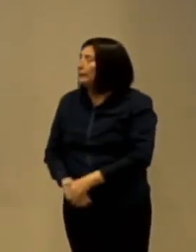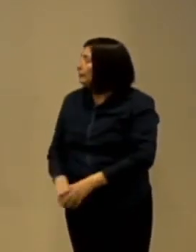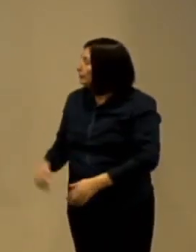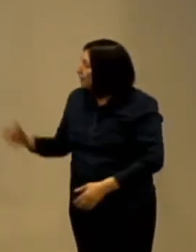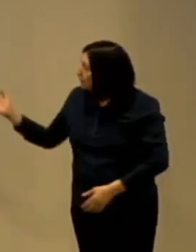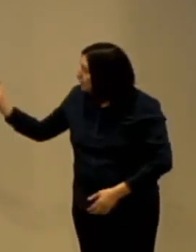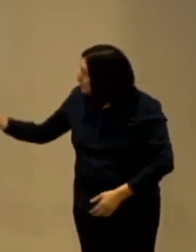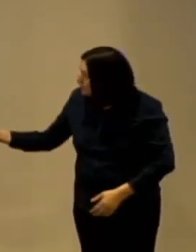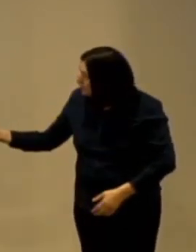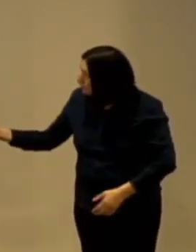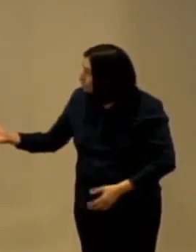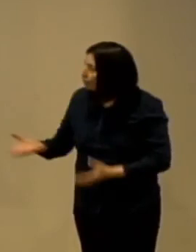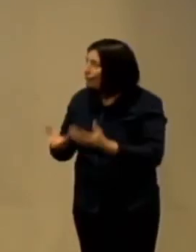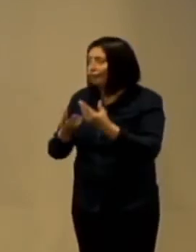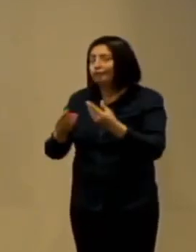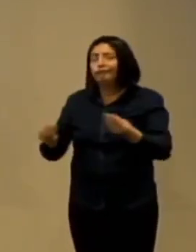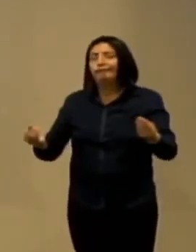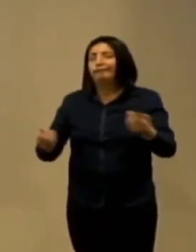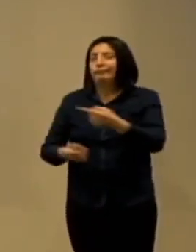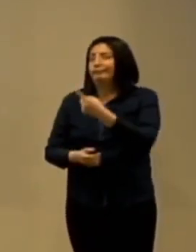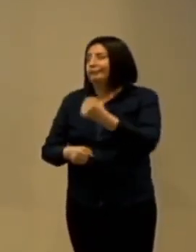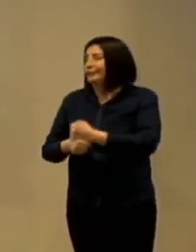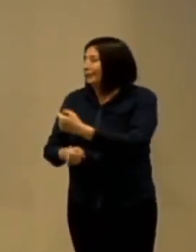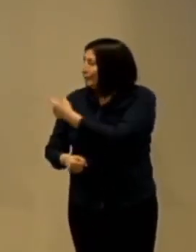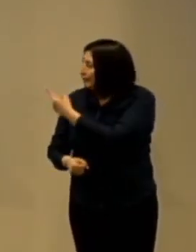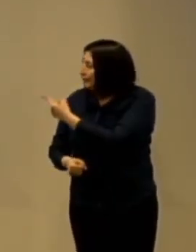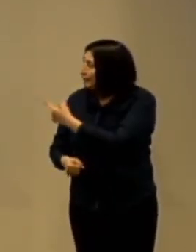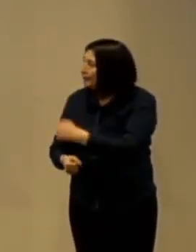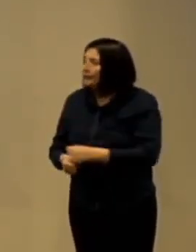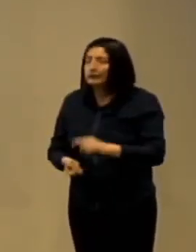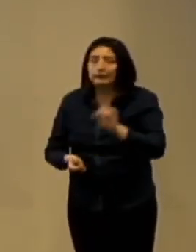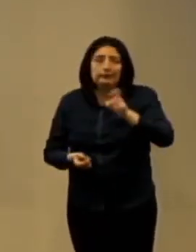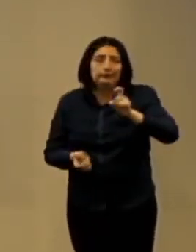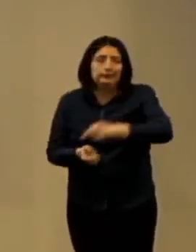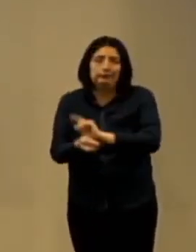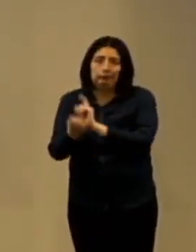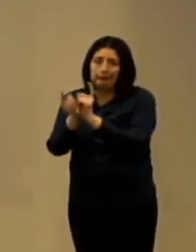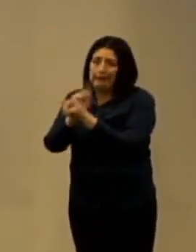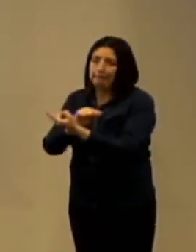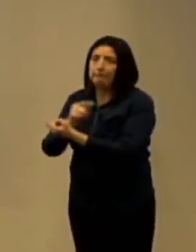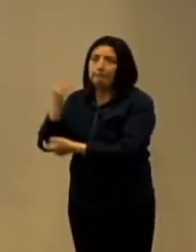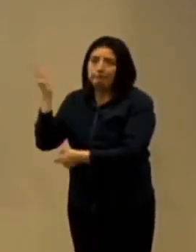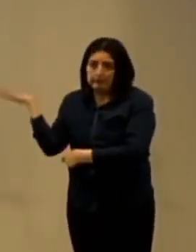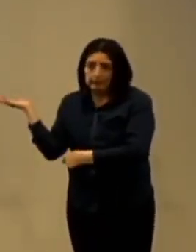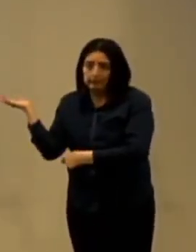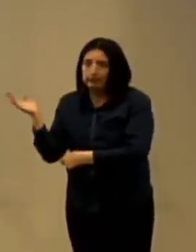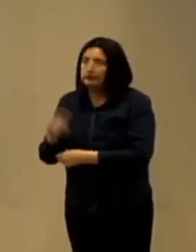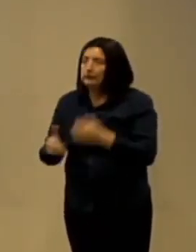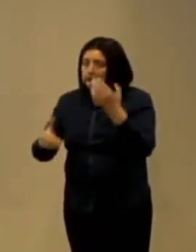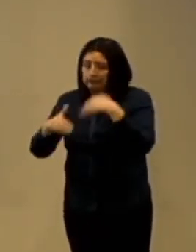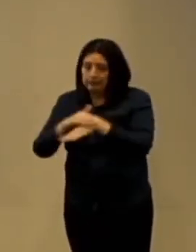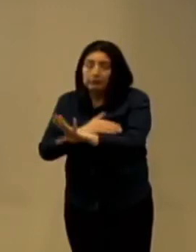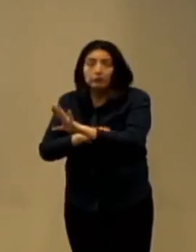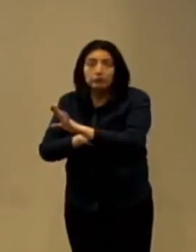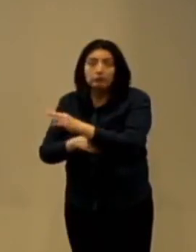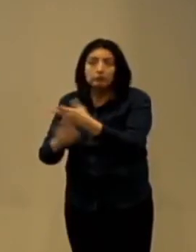escaso trabajo. Esto es parte de esto, para revertir esta situación. En lo